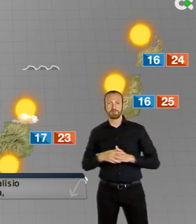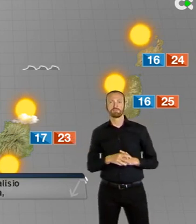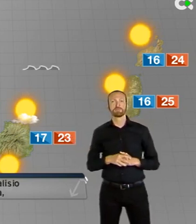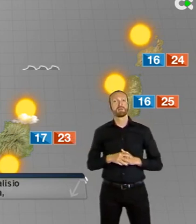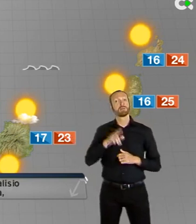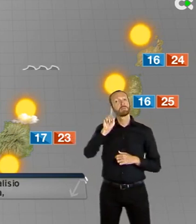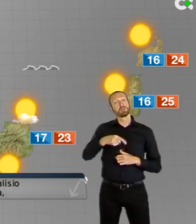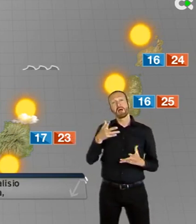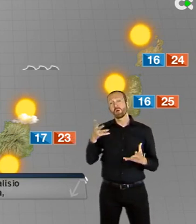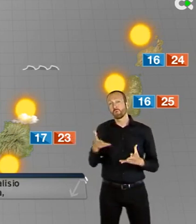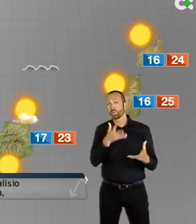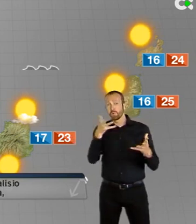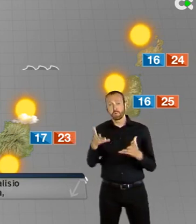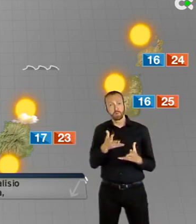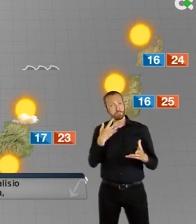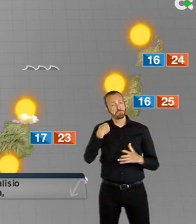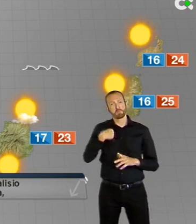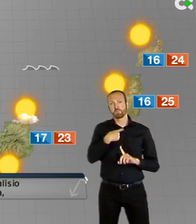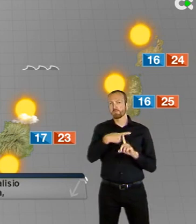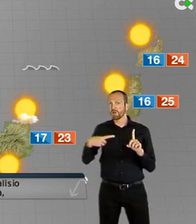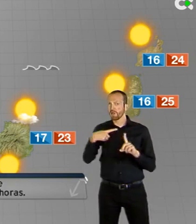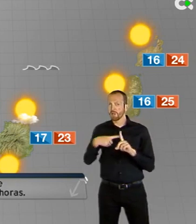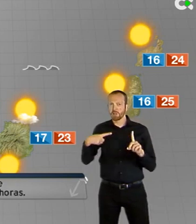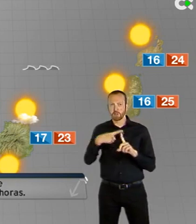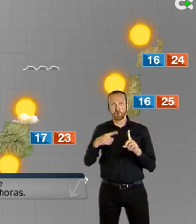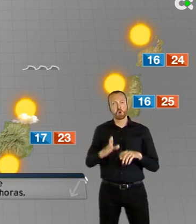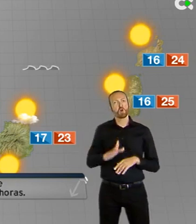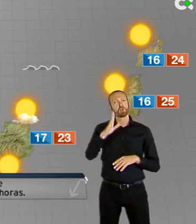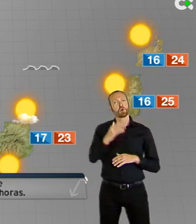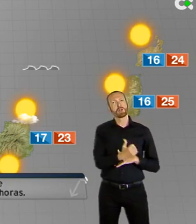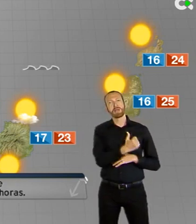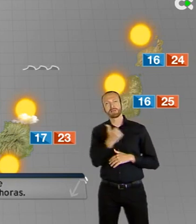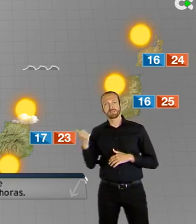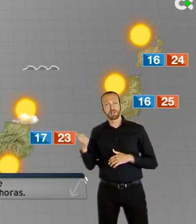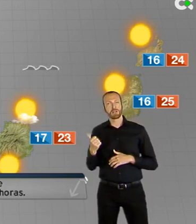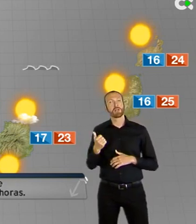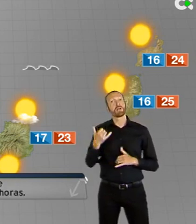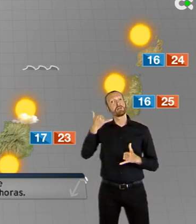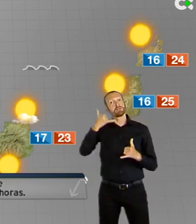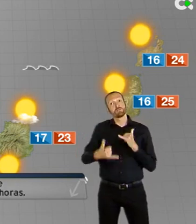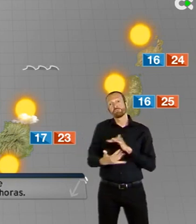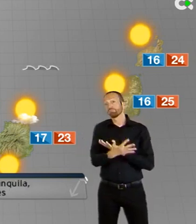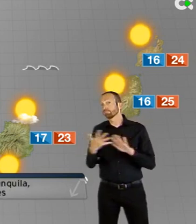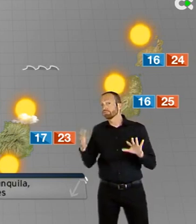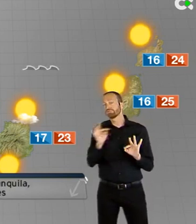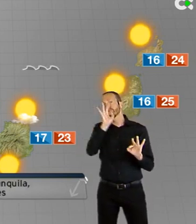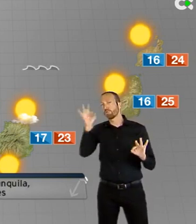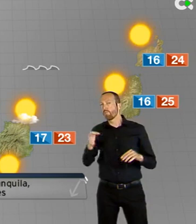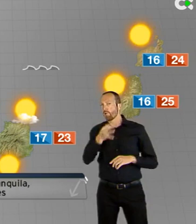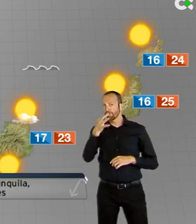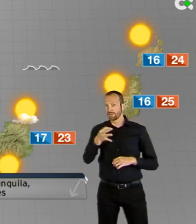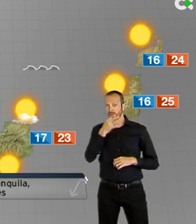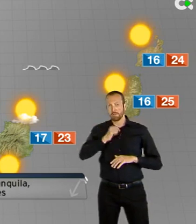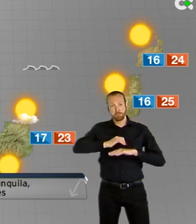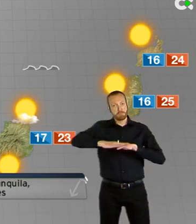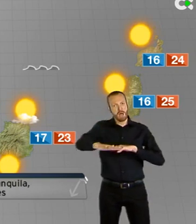costa y seguirá soplando el alisio de forma moderada. Viento del nordeste que irá a más a últimas horas. Y en el